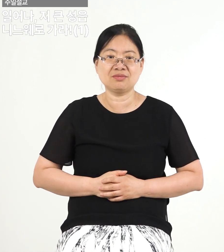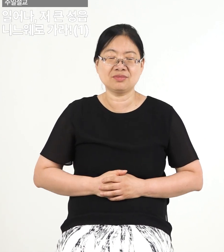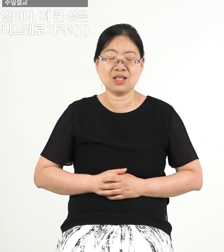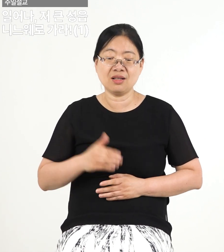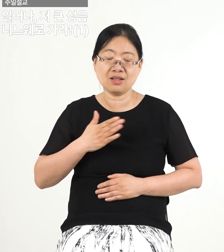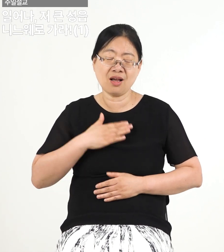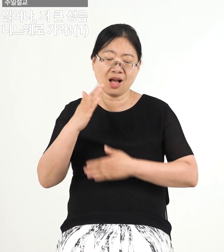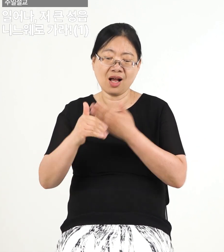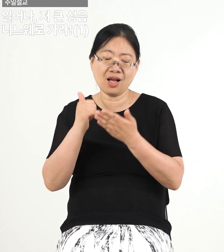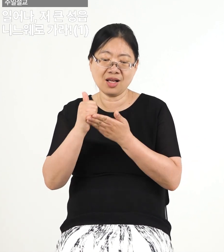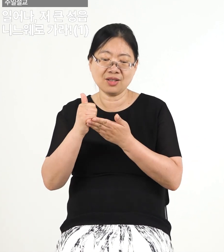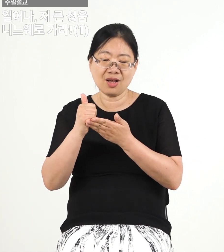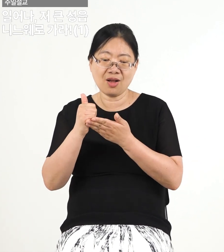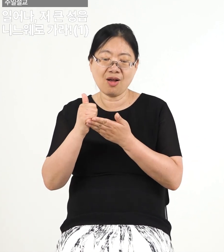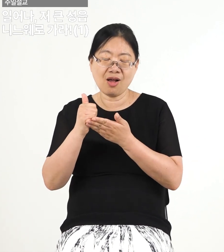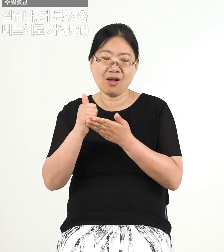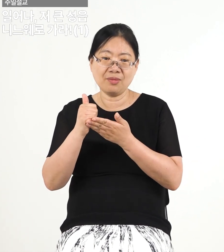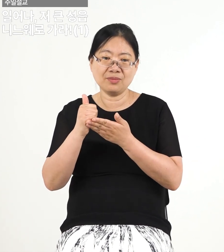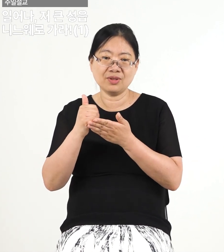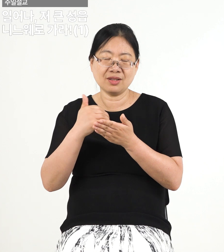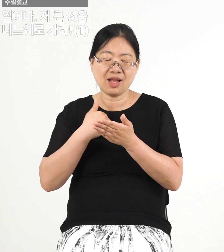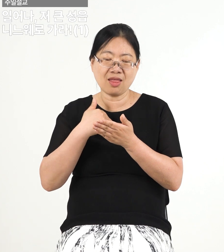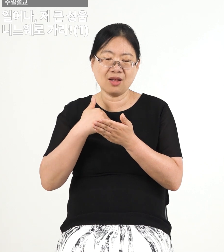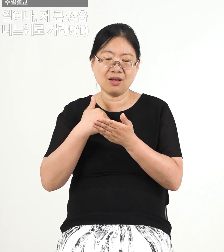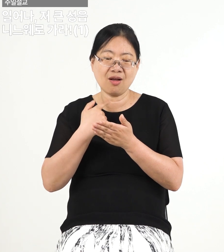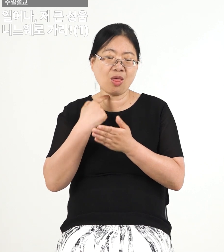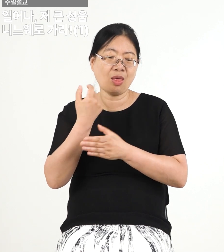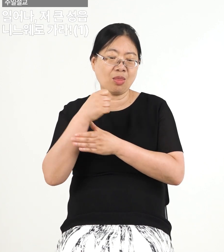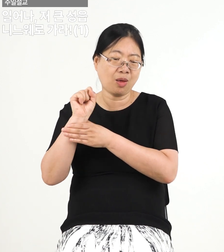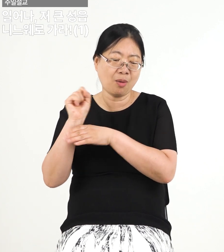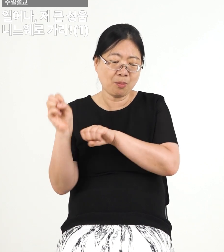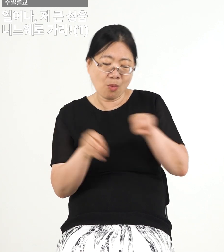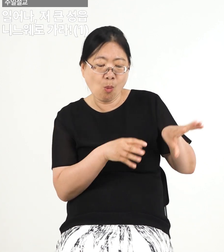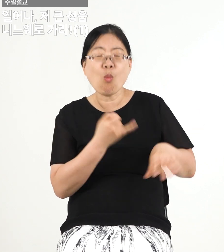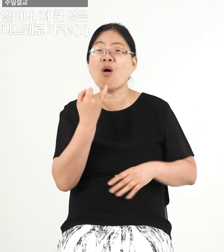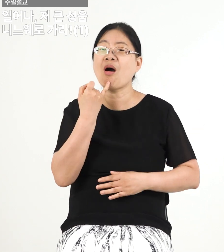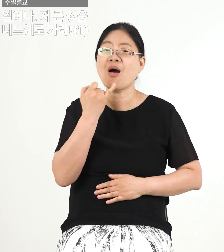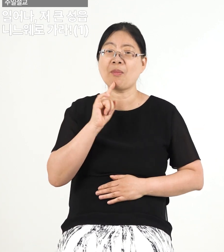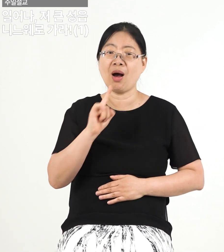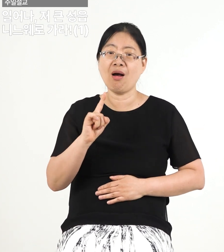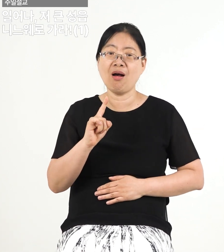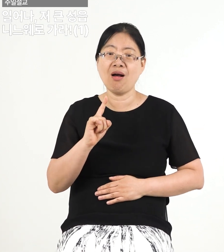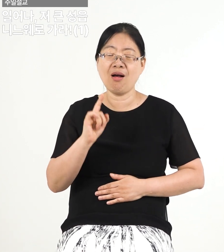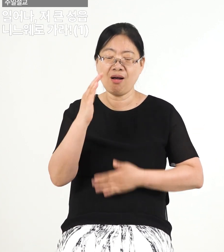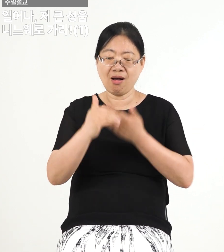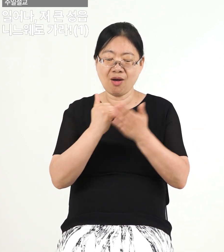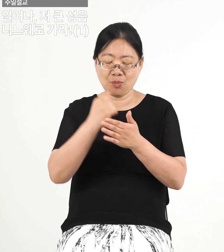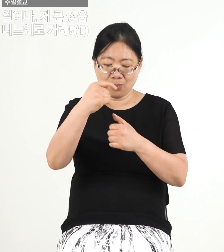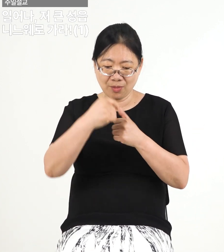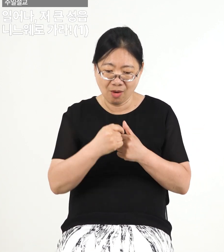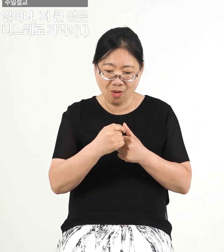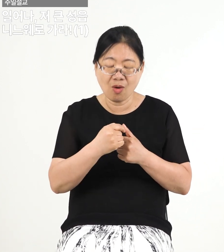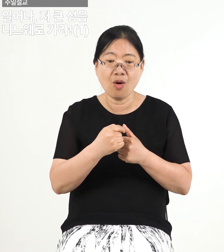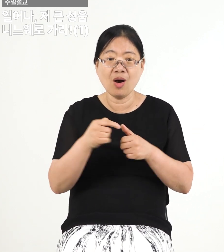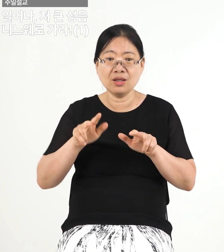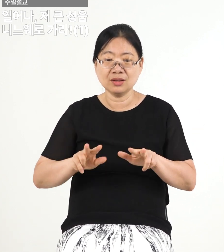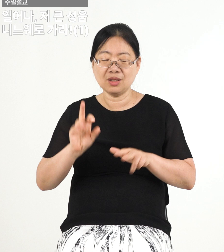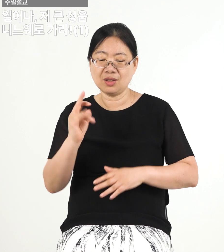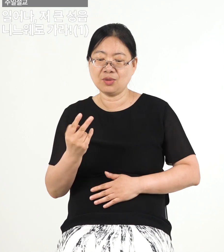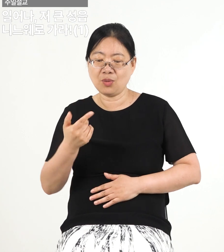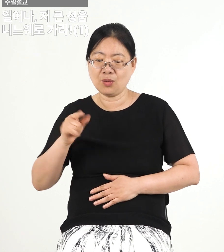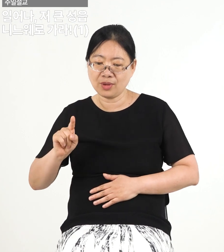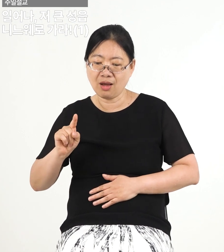내가 하나님 앞에 버림받아도 좋다, 그 뜻이에요. 도대체 이 하나님의 명령과 지금